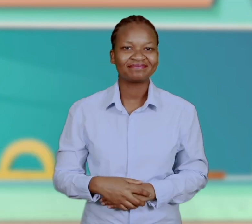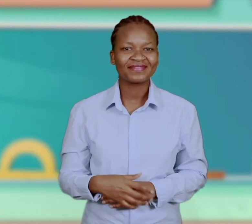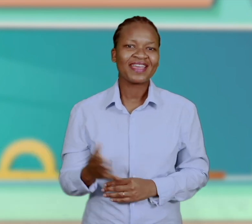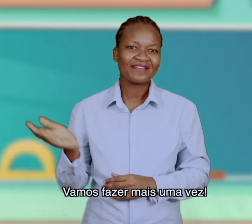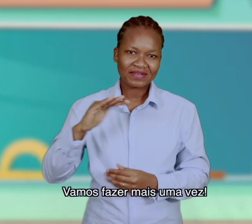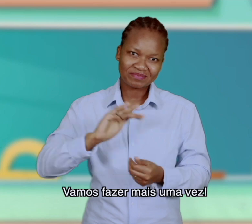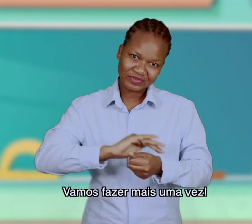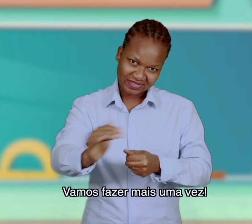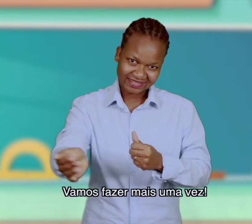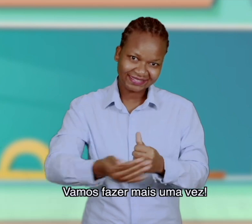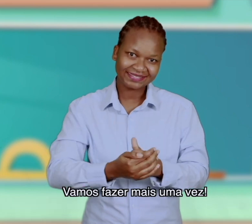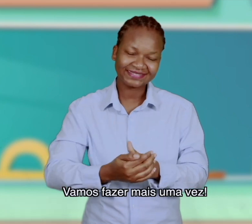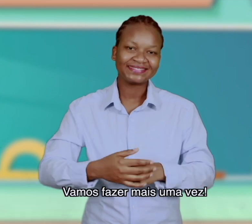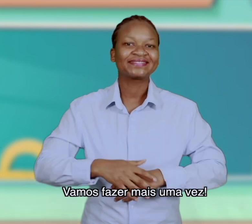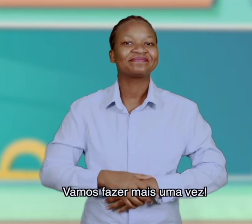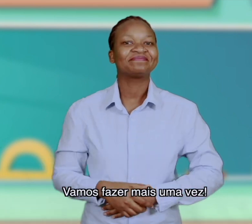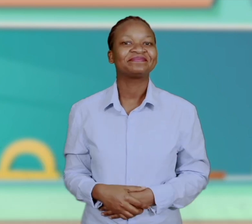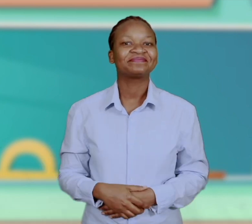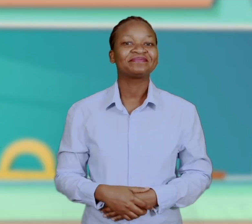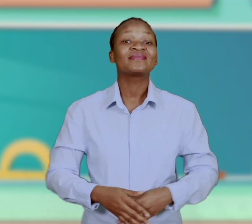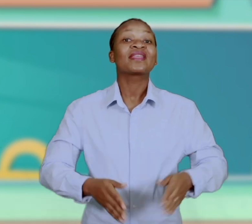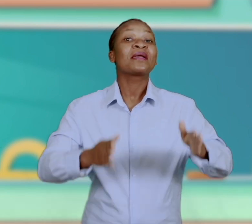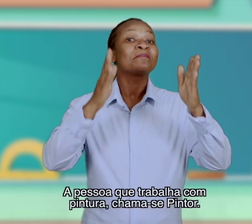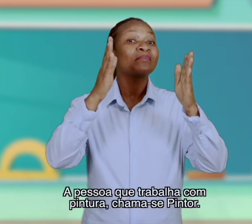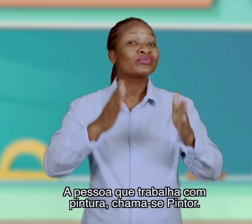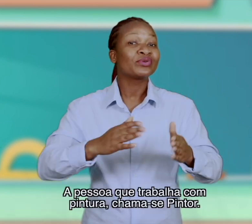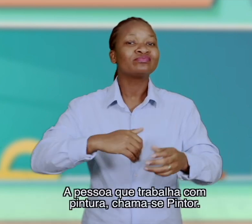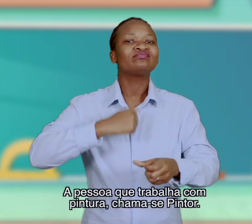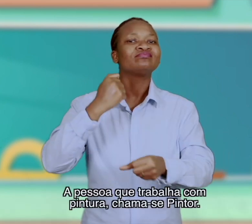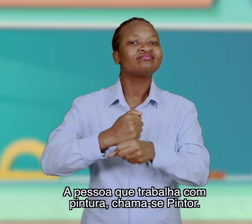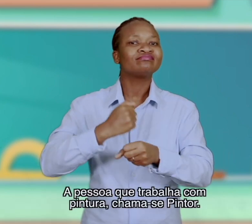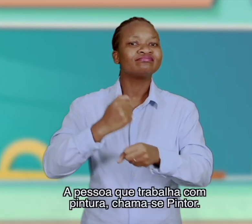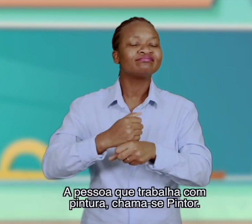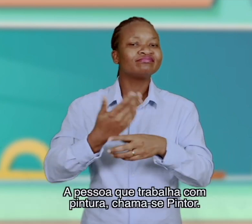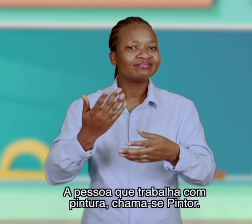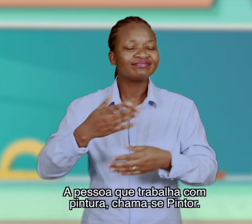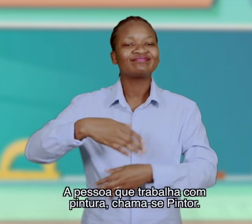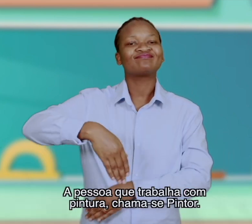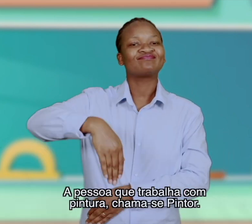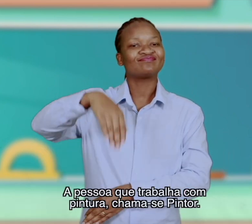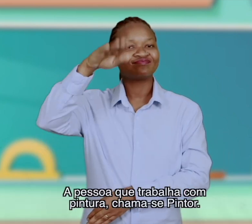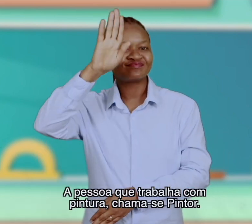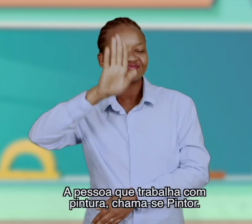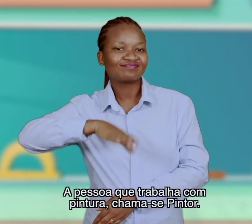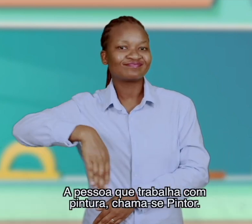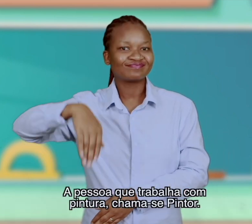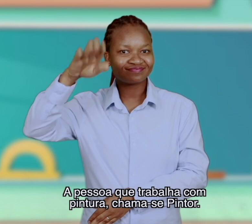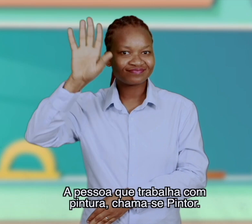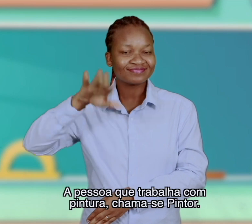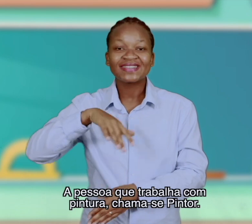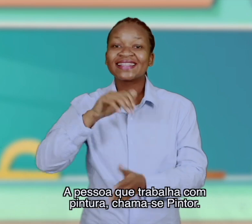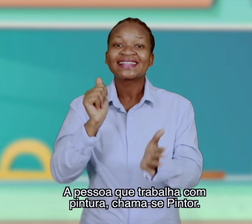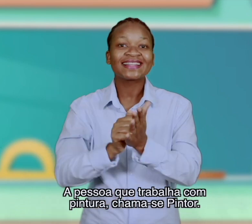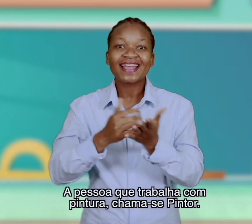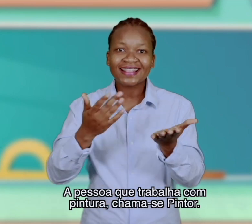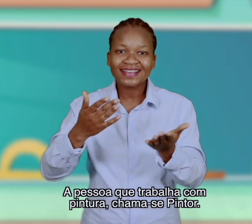Vamos fazer mais uma vez. A pessoa que trabalha com pintura chama-se